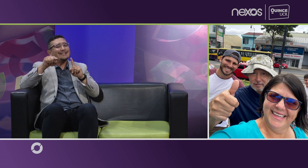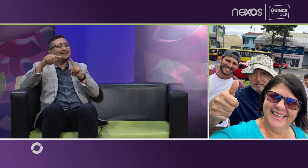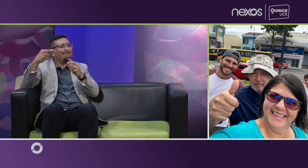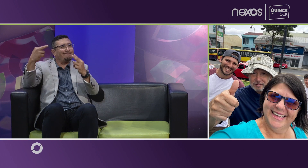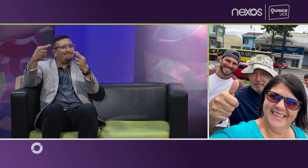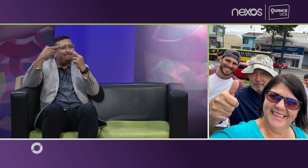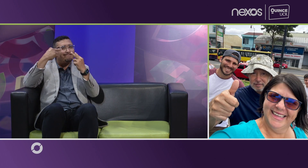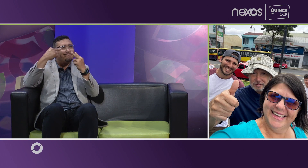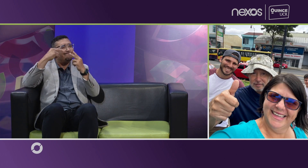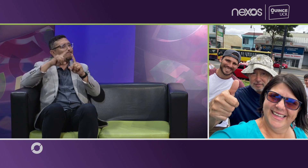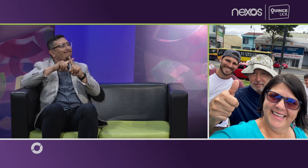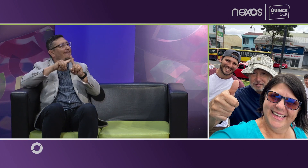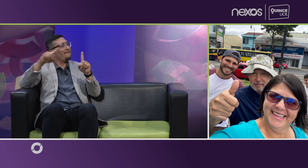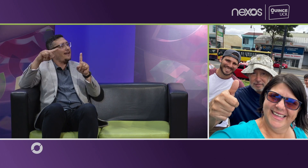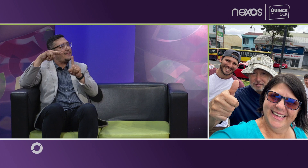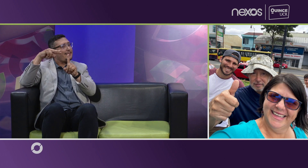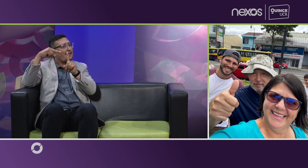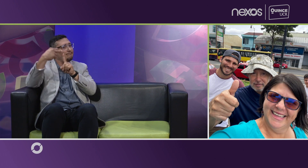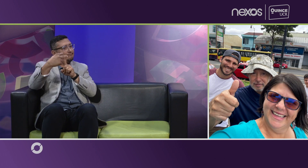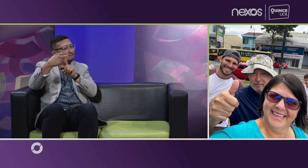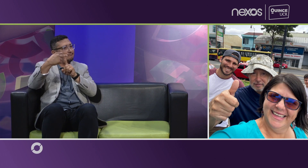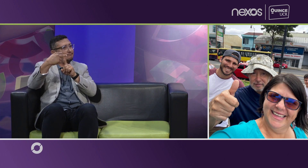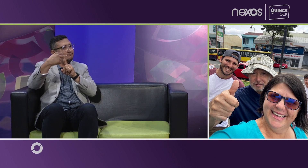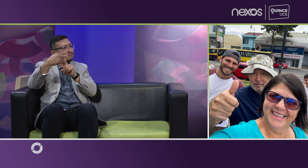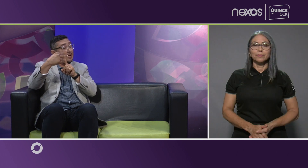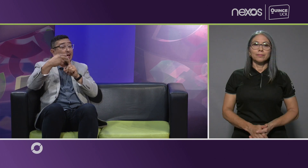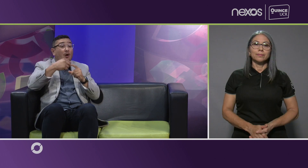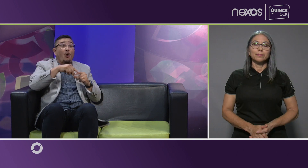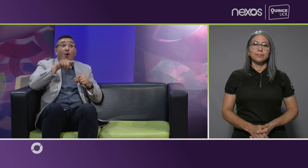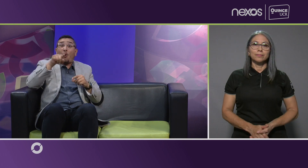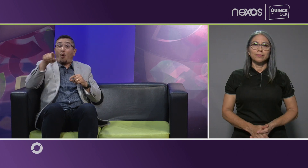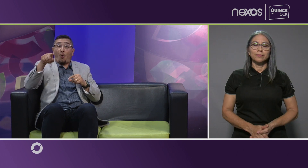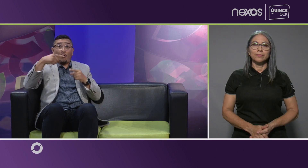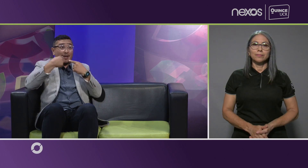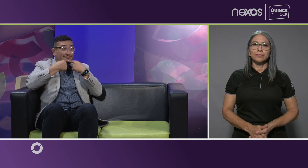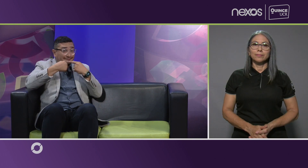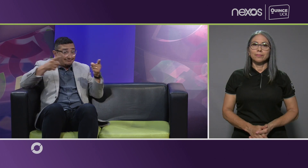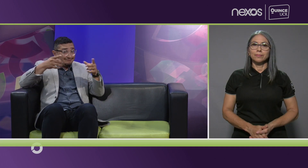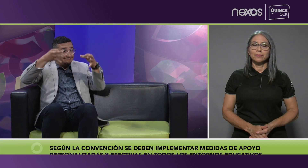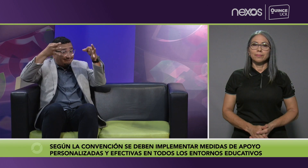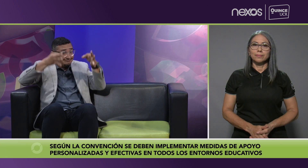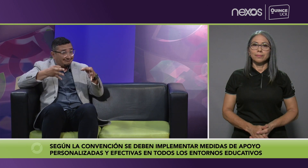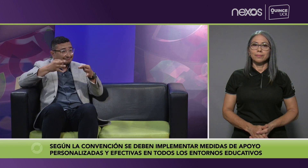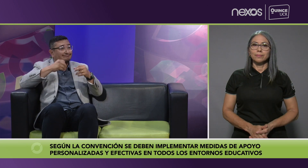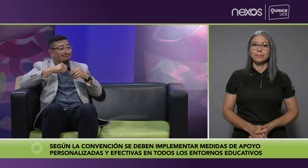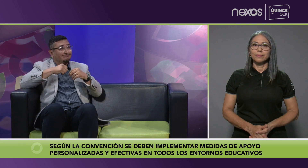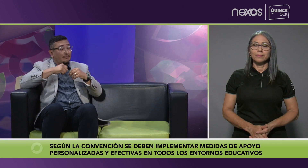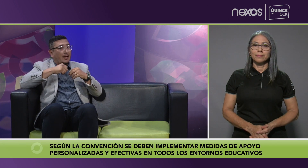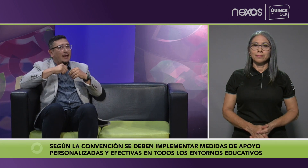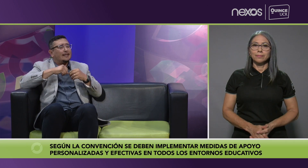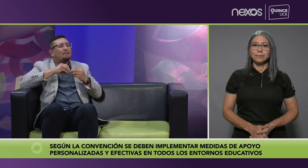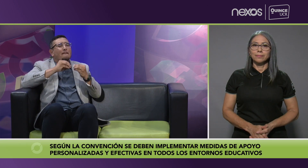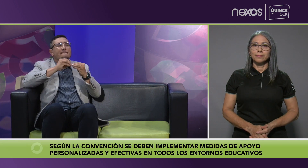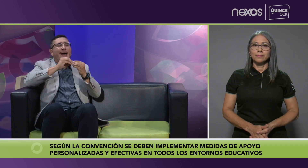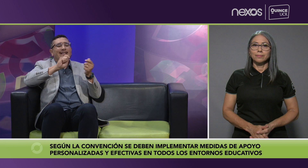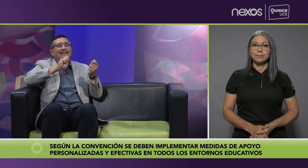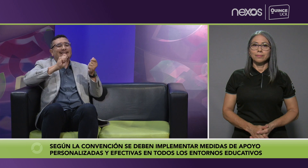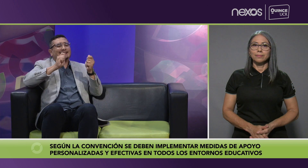sí, pero que tiene una perspectiva o enfoque